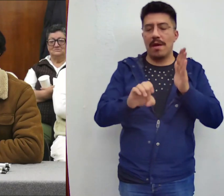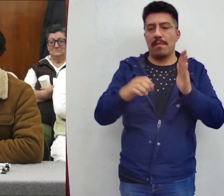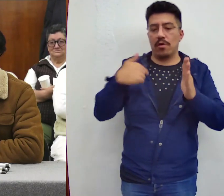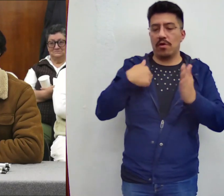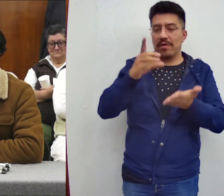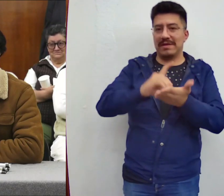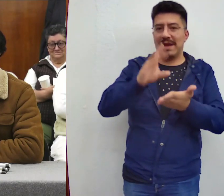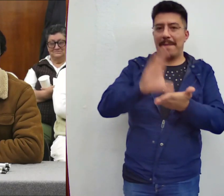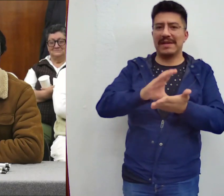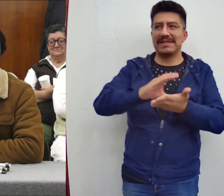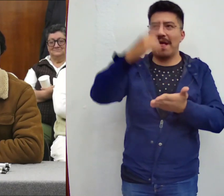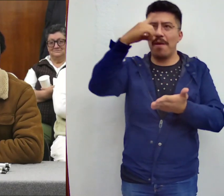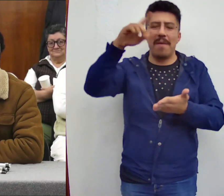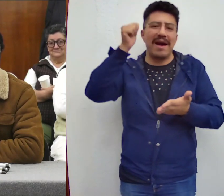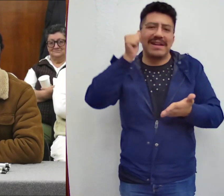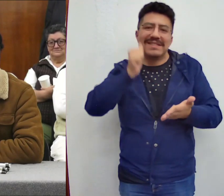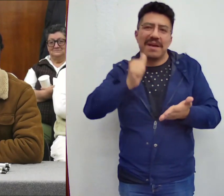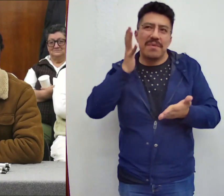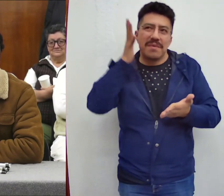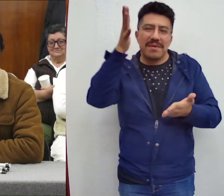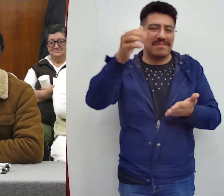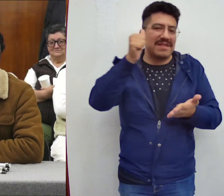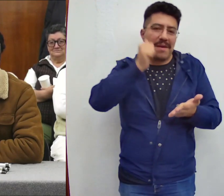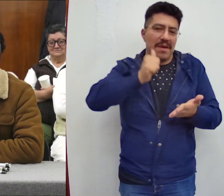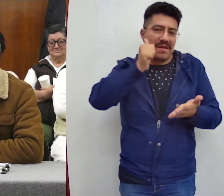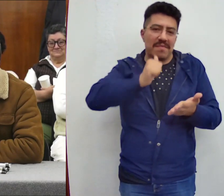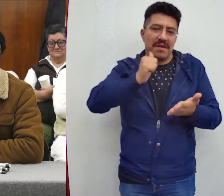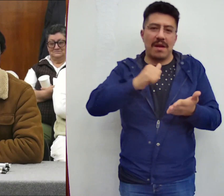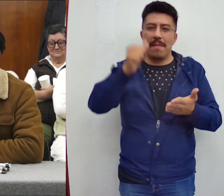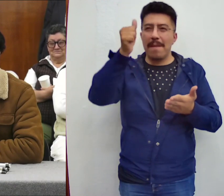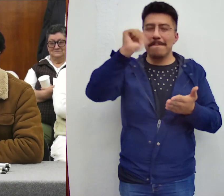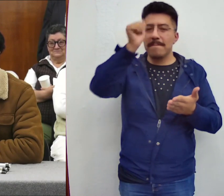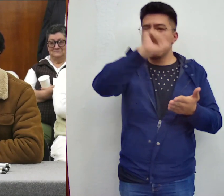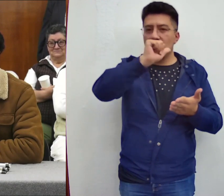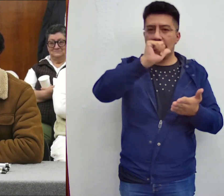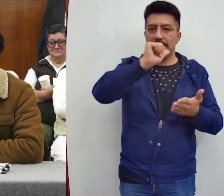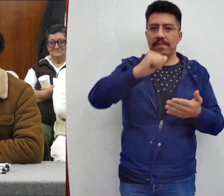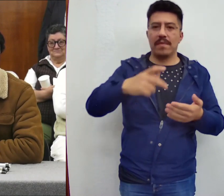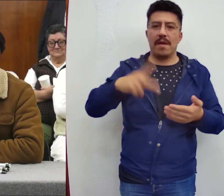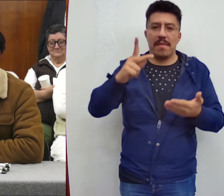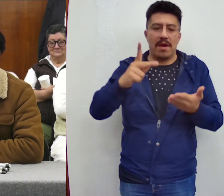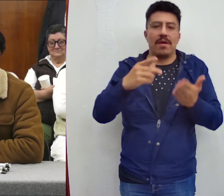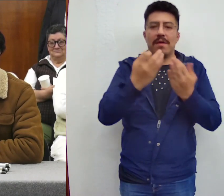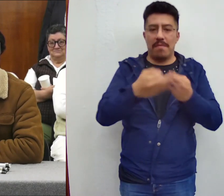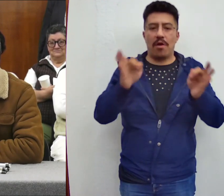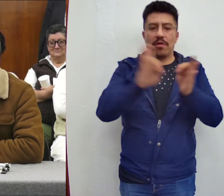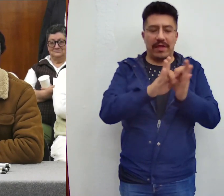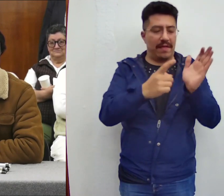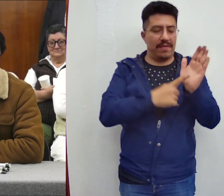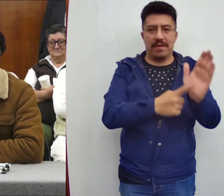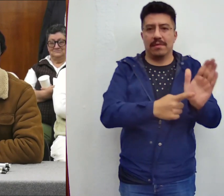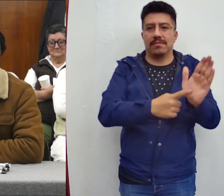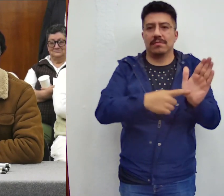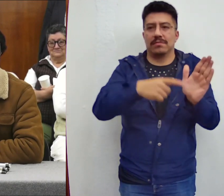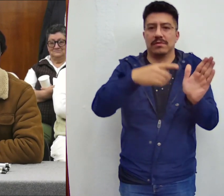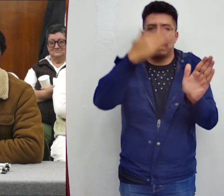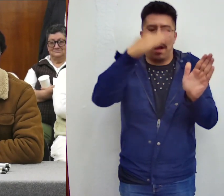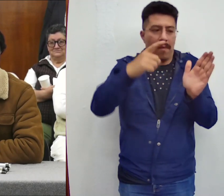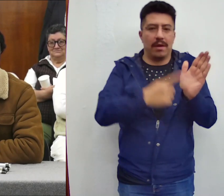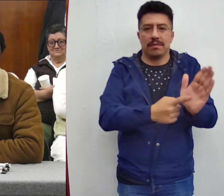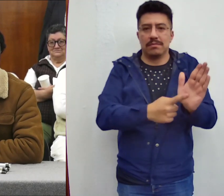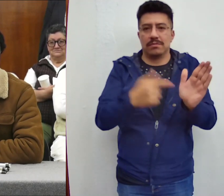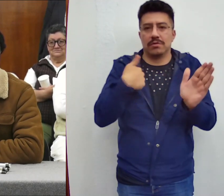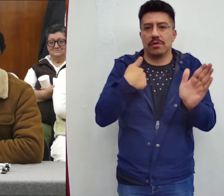permanente, es muy visual para saber qué tipo de discapacidad tenemos y no estarnos cada rato pidiendo en